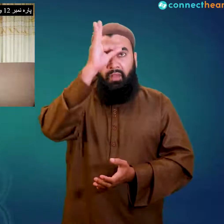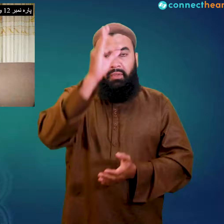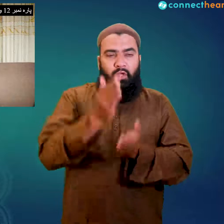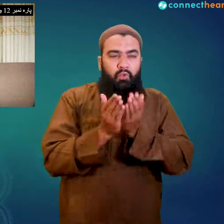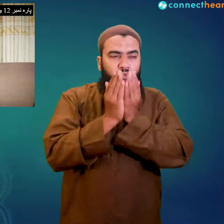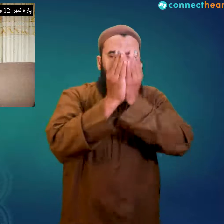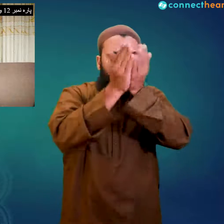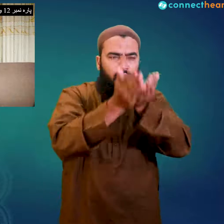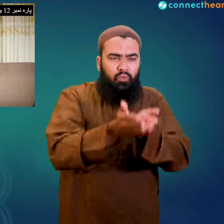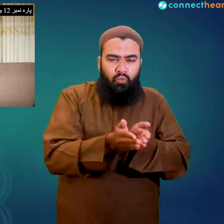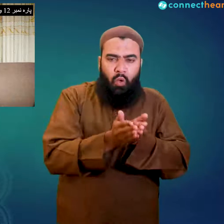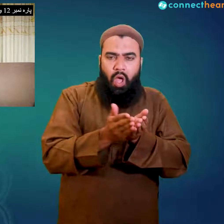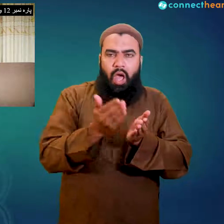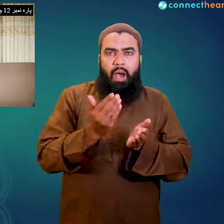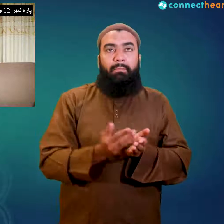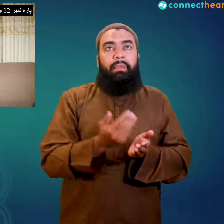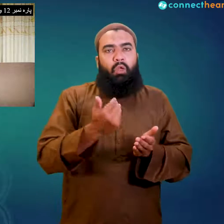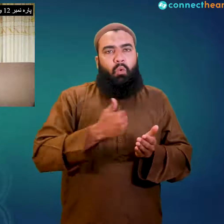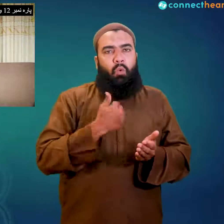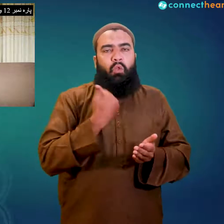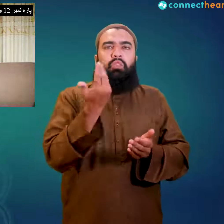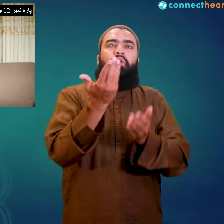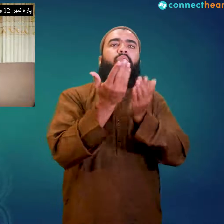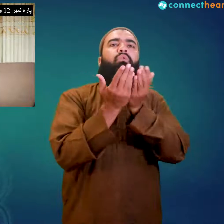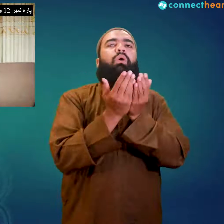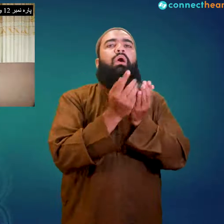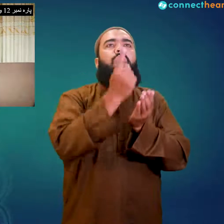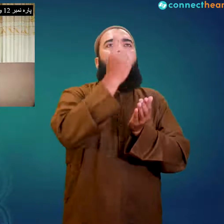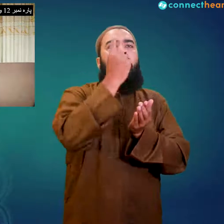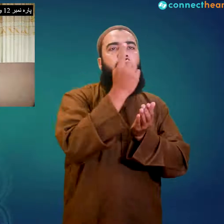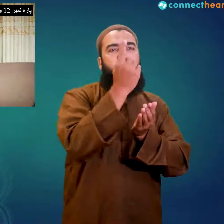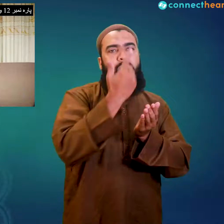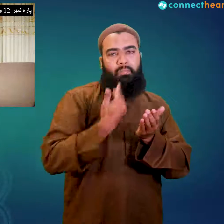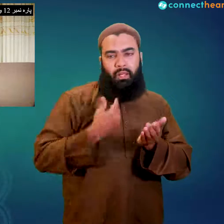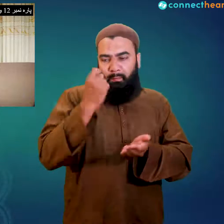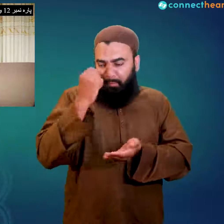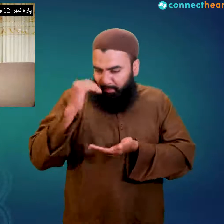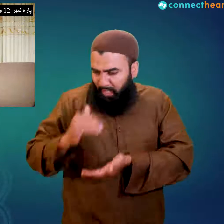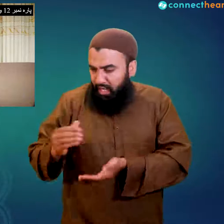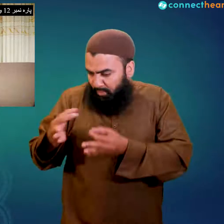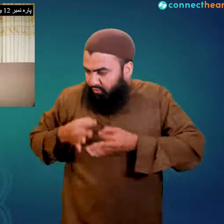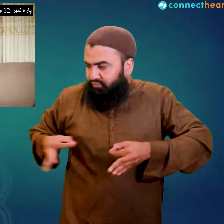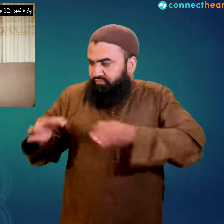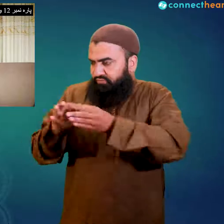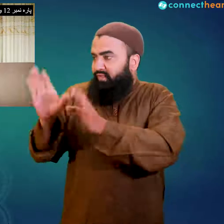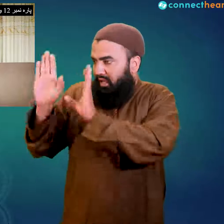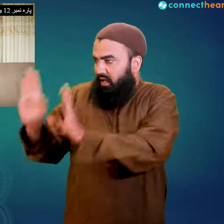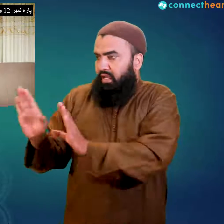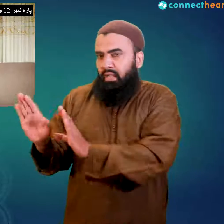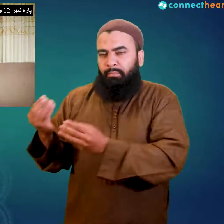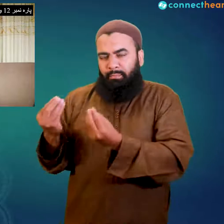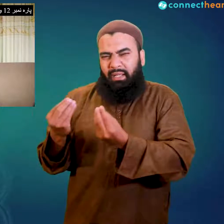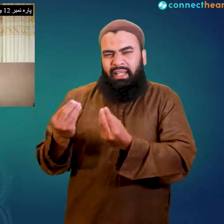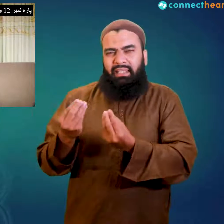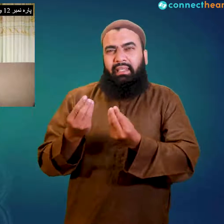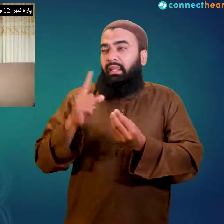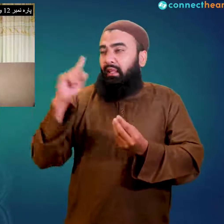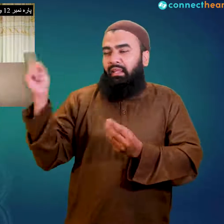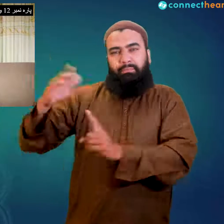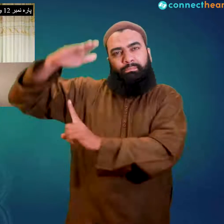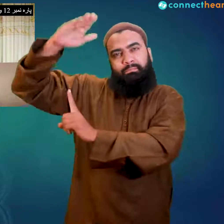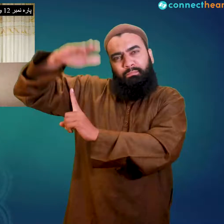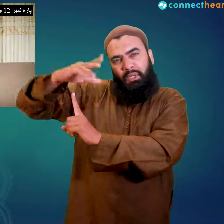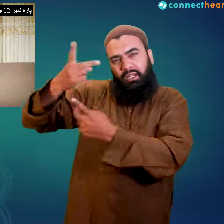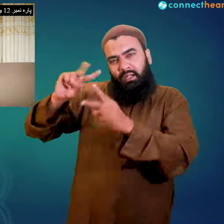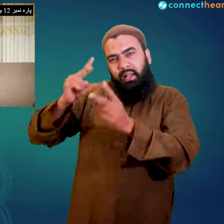اور پکارا نوح علیہ السلام نے اپنے رب کو کہ اے میرے رب، میرا بیٹا میرے اہل میں سے ہے، اور آپ